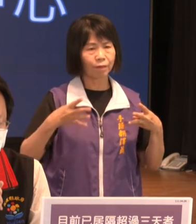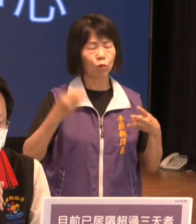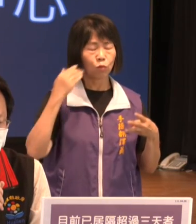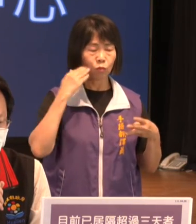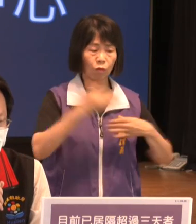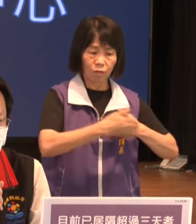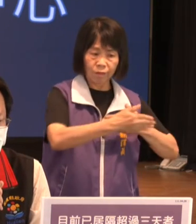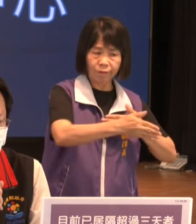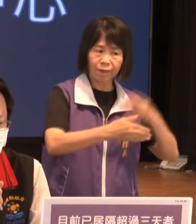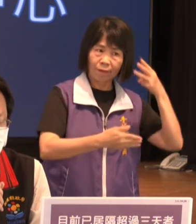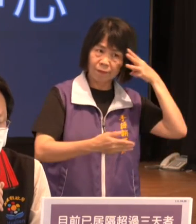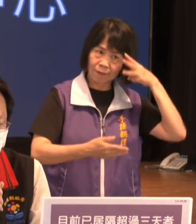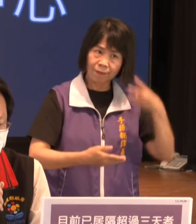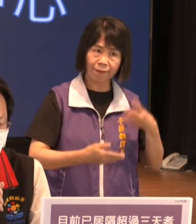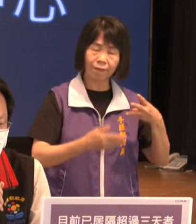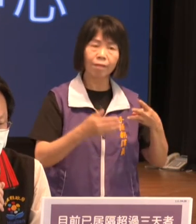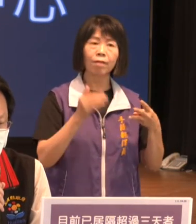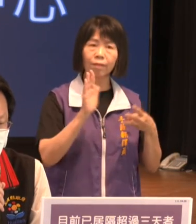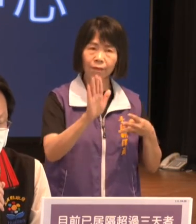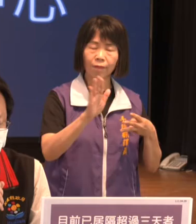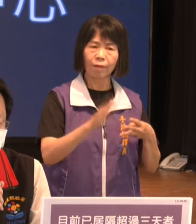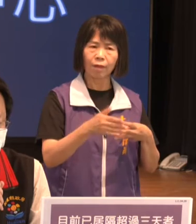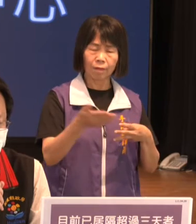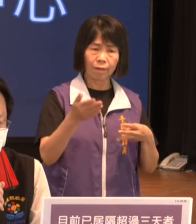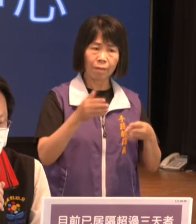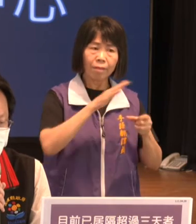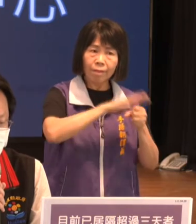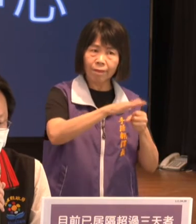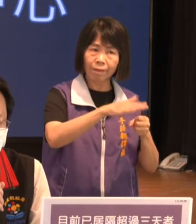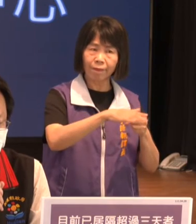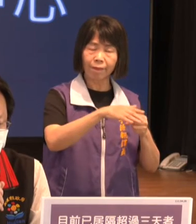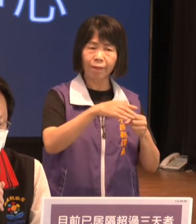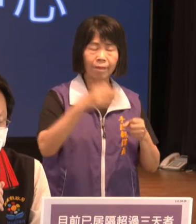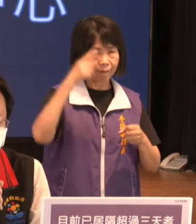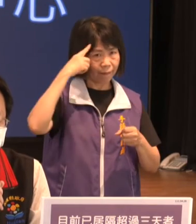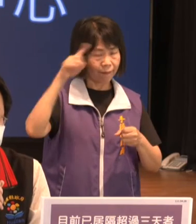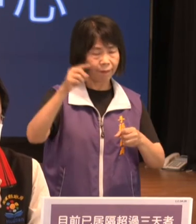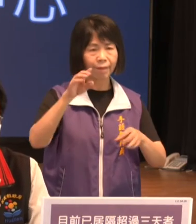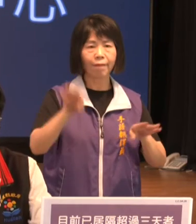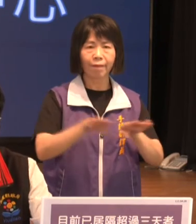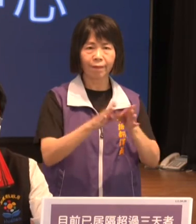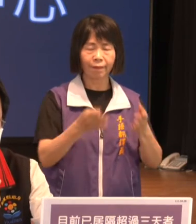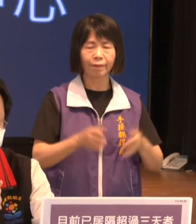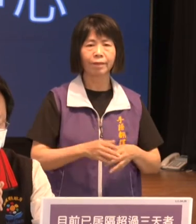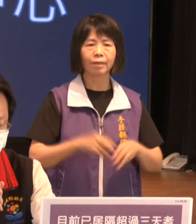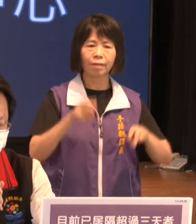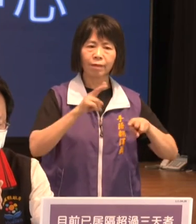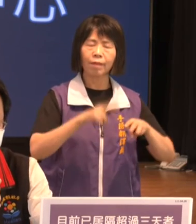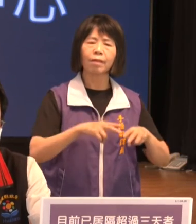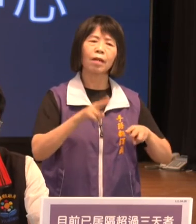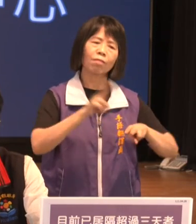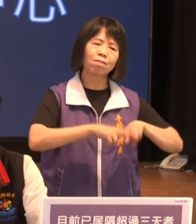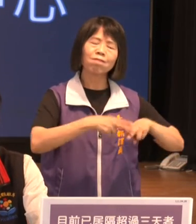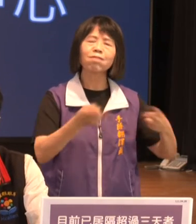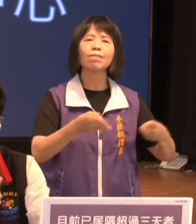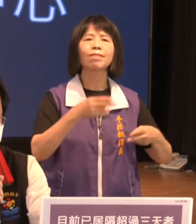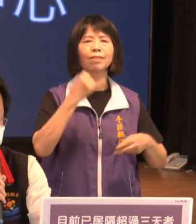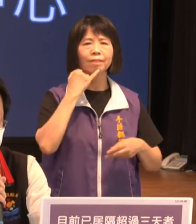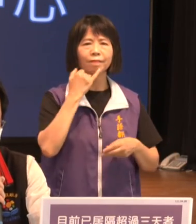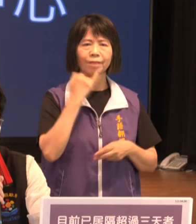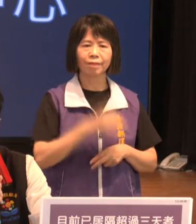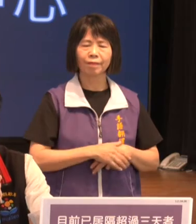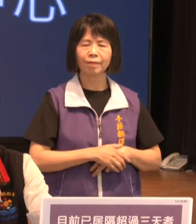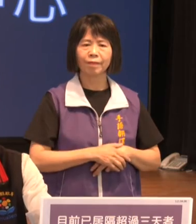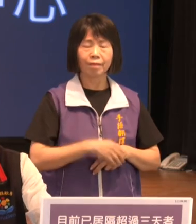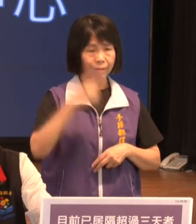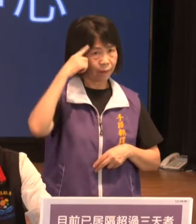之前已经居隔的人，已经满3天的从明天开始就可以解除隔离从明